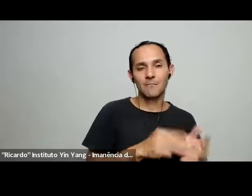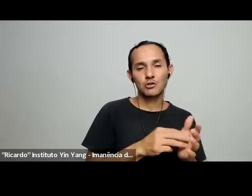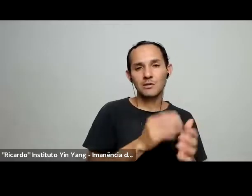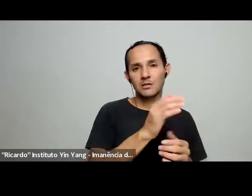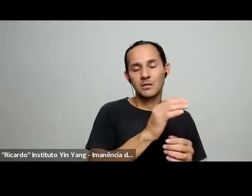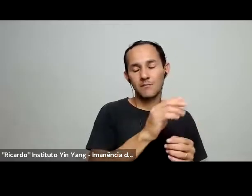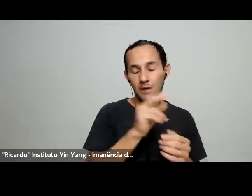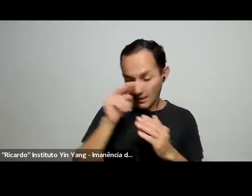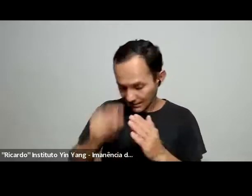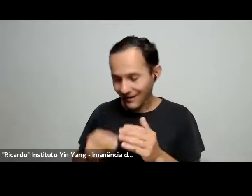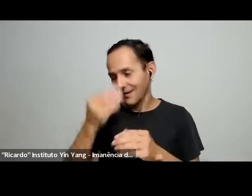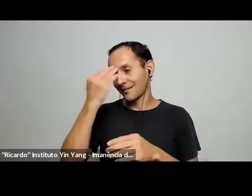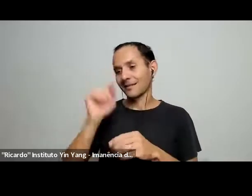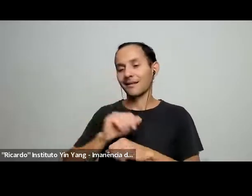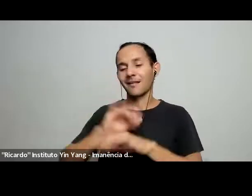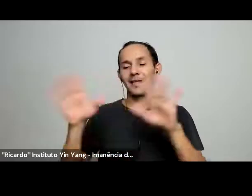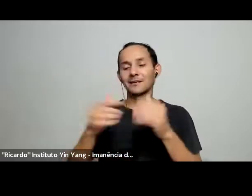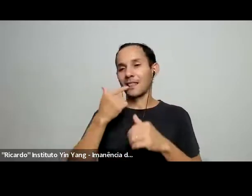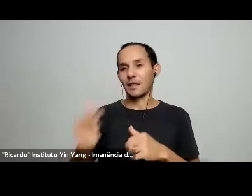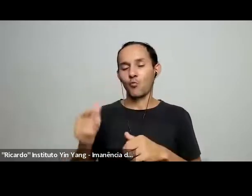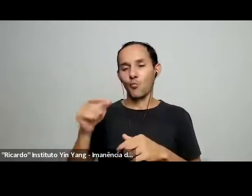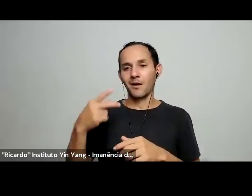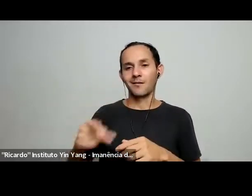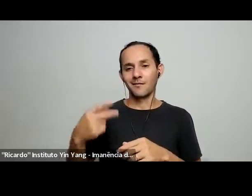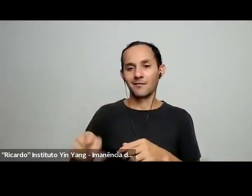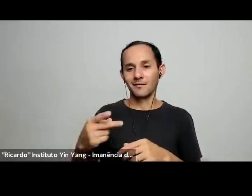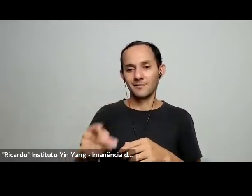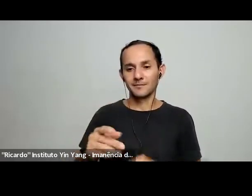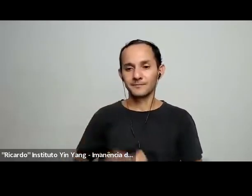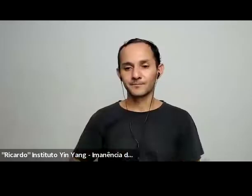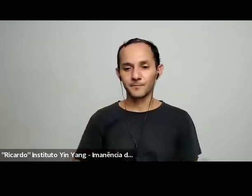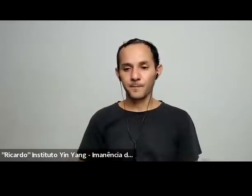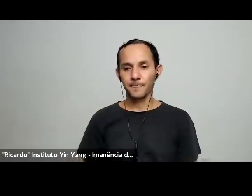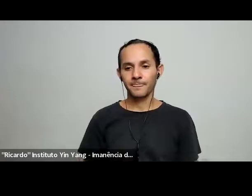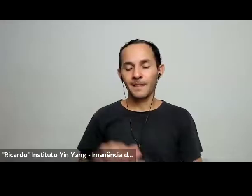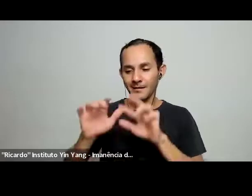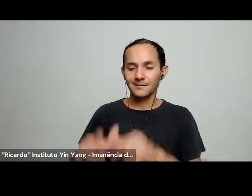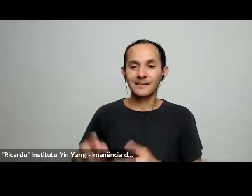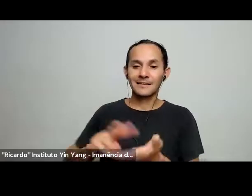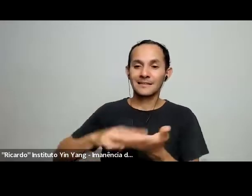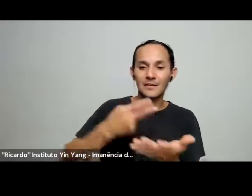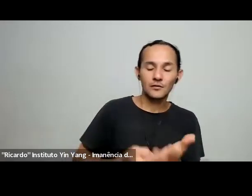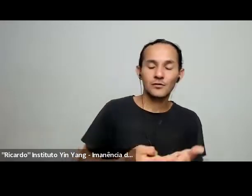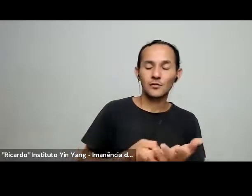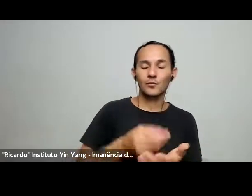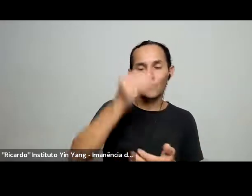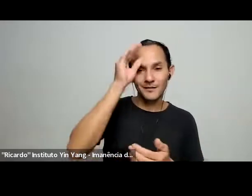pode acessar também essa informação de forma facilitada, né? Isso chama tradução do conhecimento